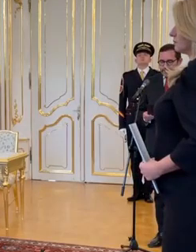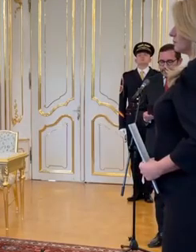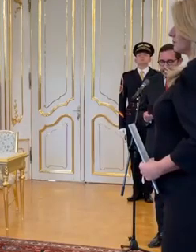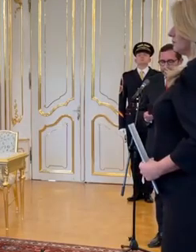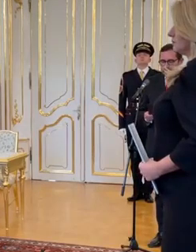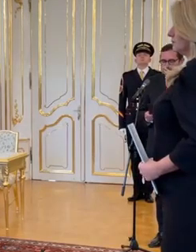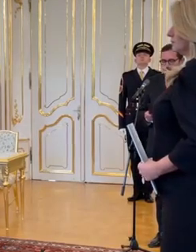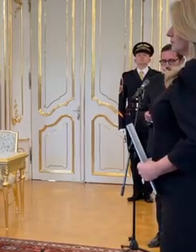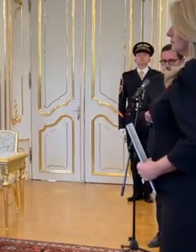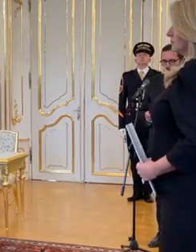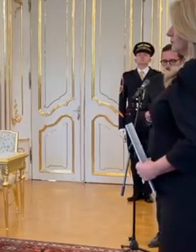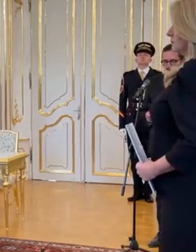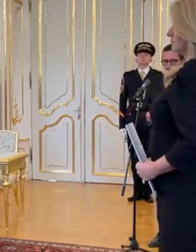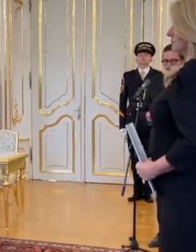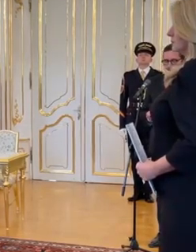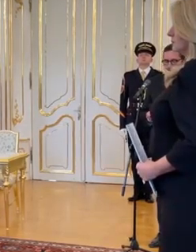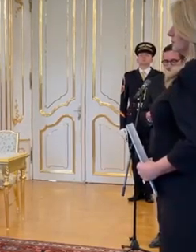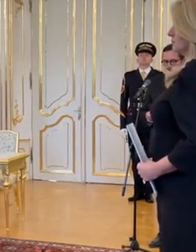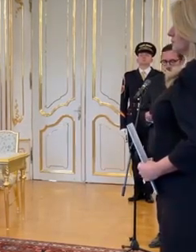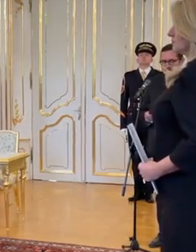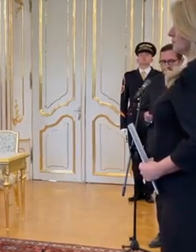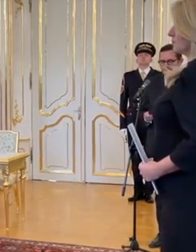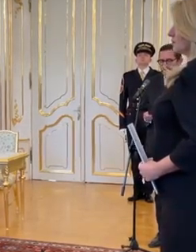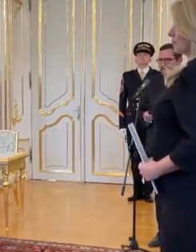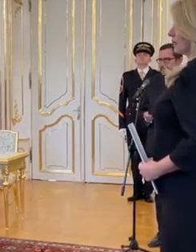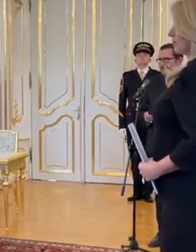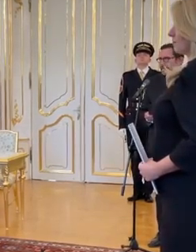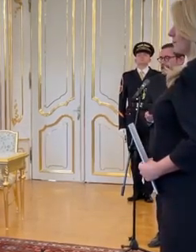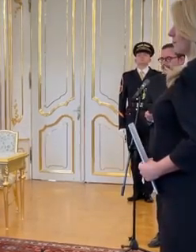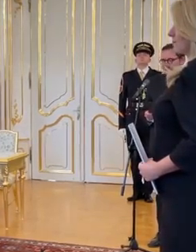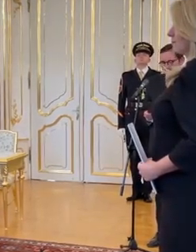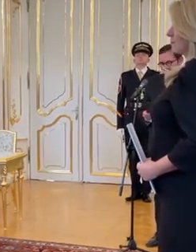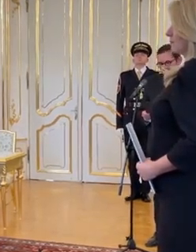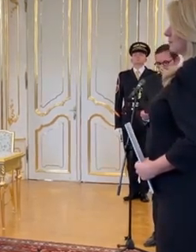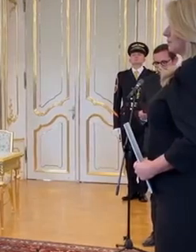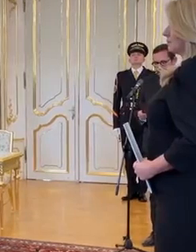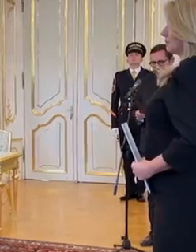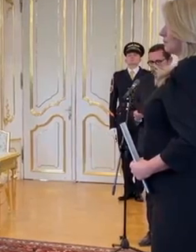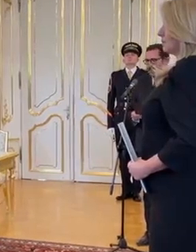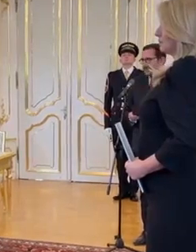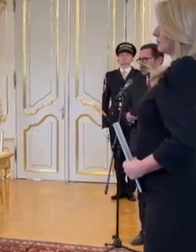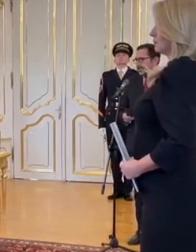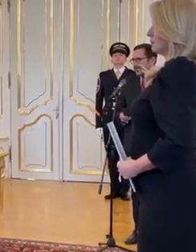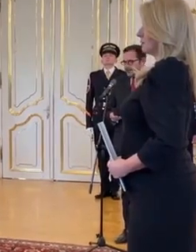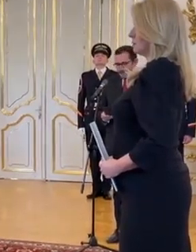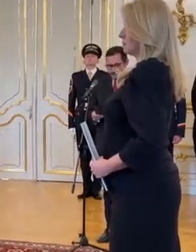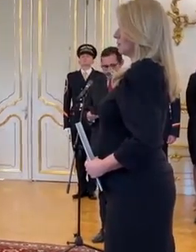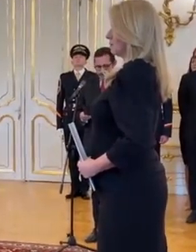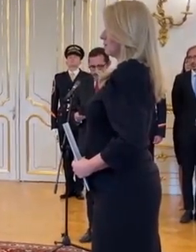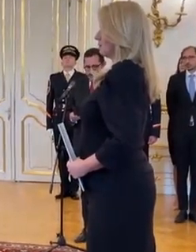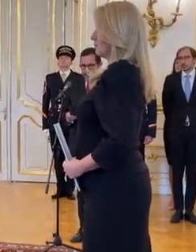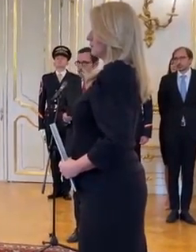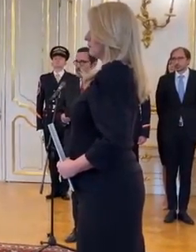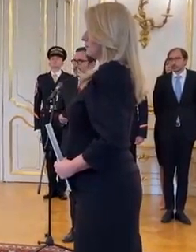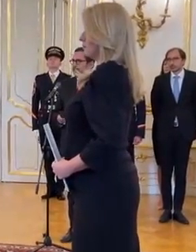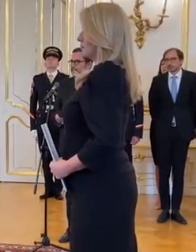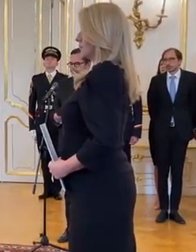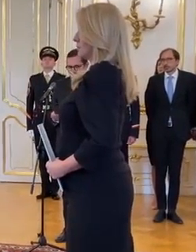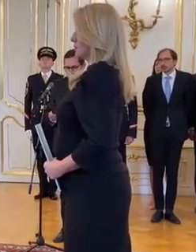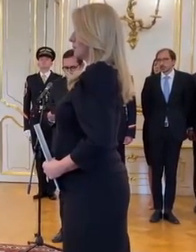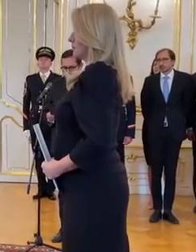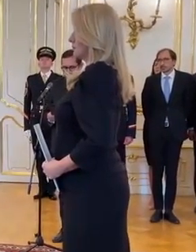vlády Slovenskej republiky povereného riadením Ministerstva hospodárstva Slovenskej republiky Richarda Sulíka.